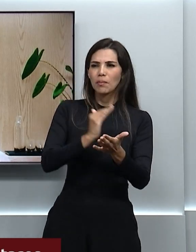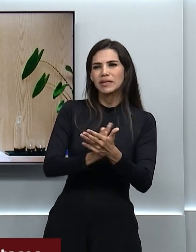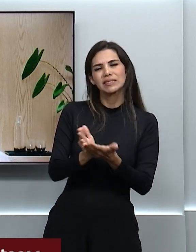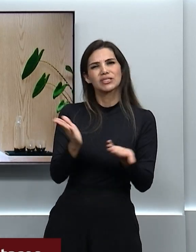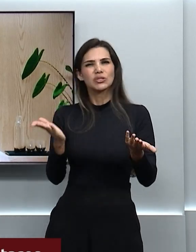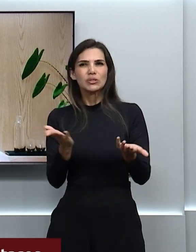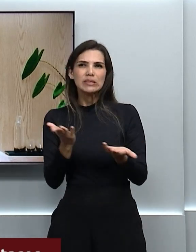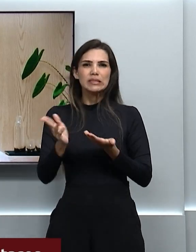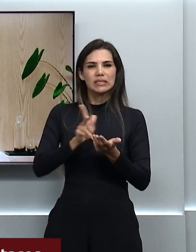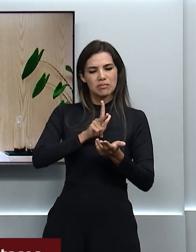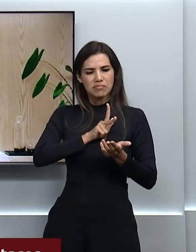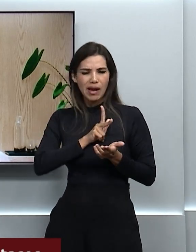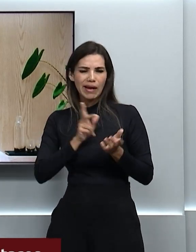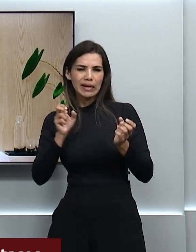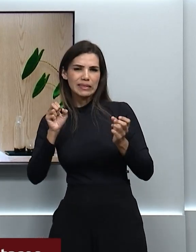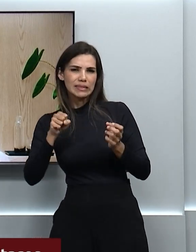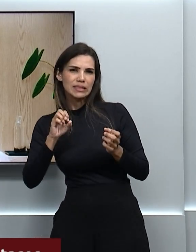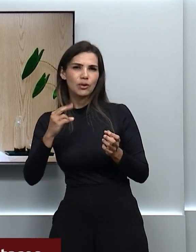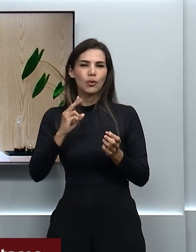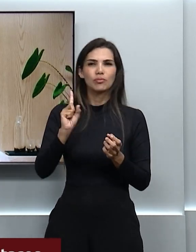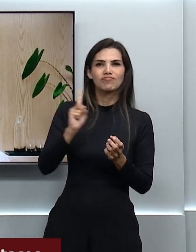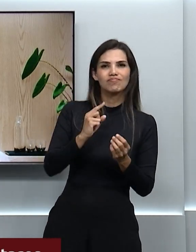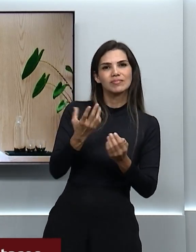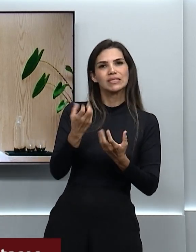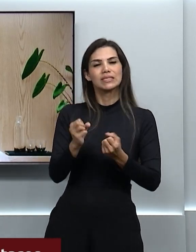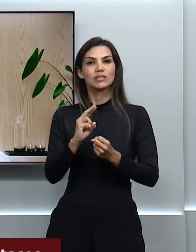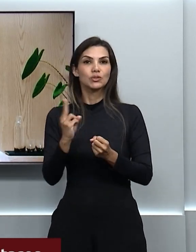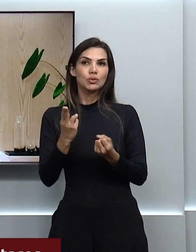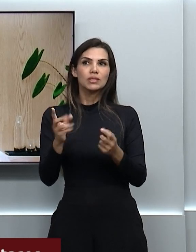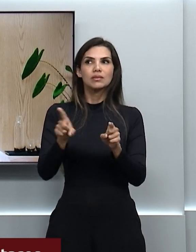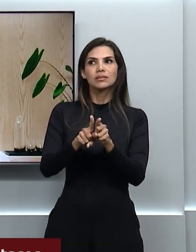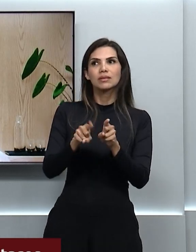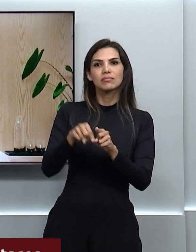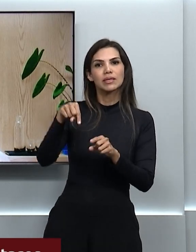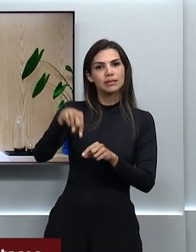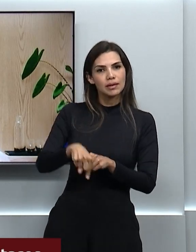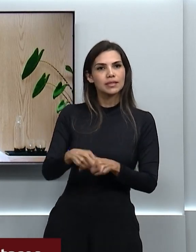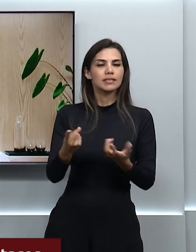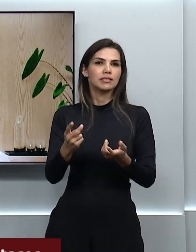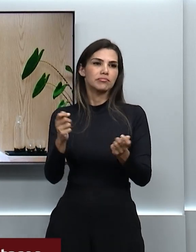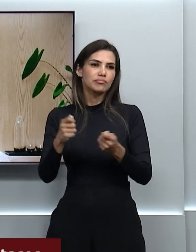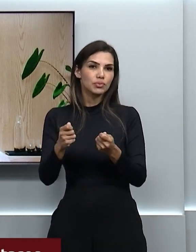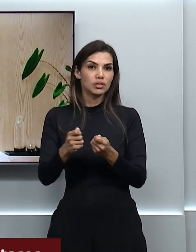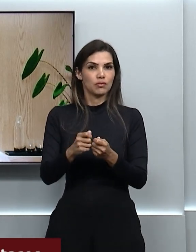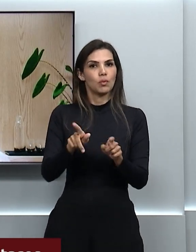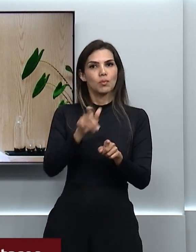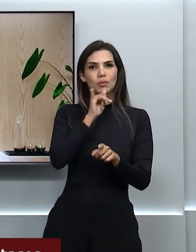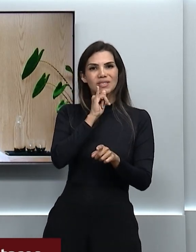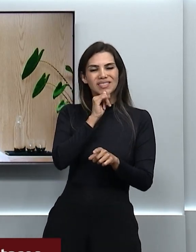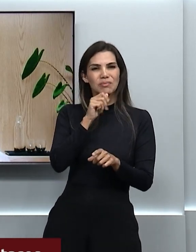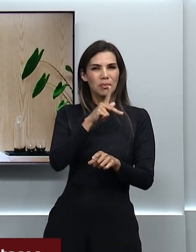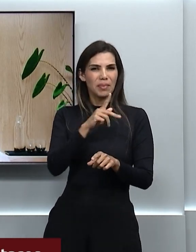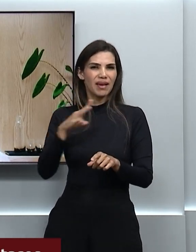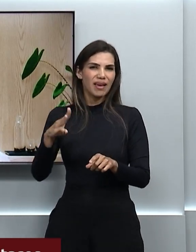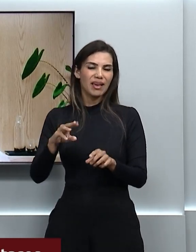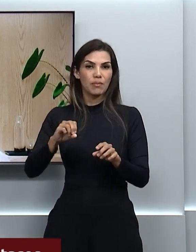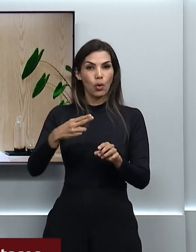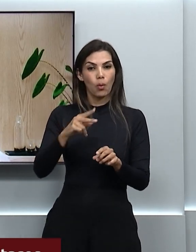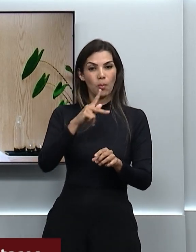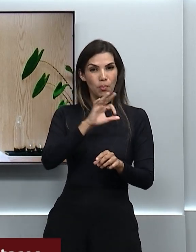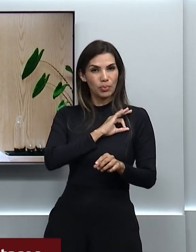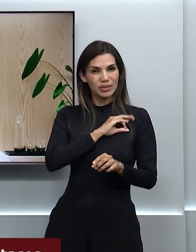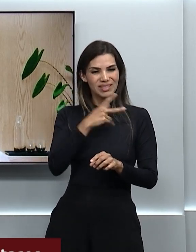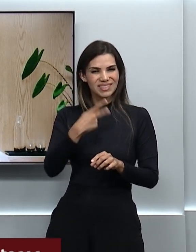cidades também do nosso estado tem se discutido até mesmo na instalação de câmeras em guardas municipais, por exemplo. Como é que você avalia